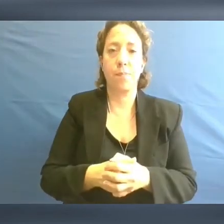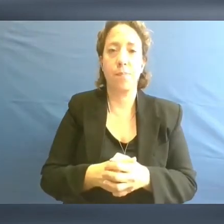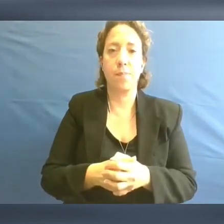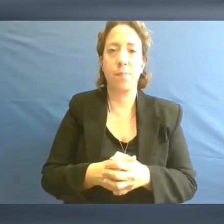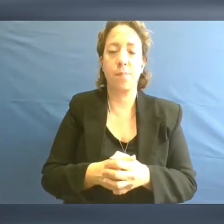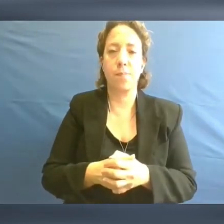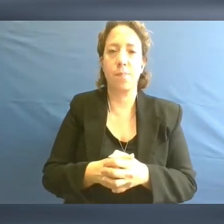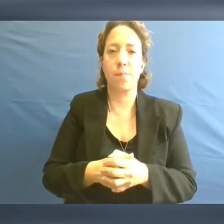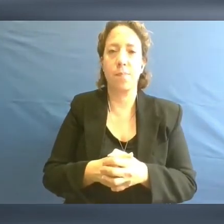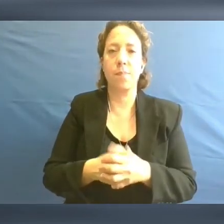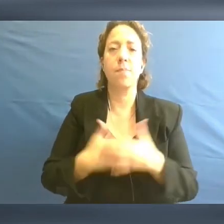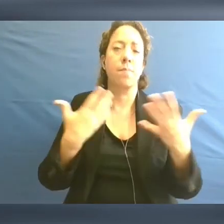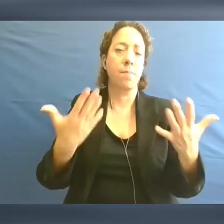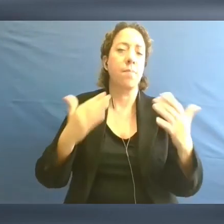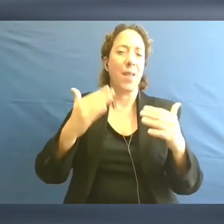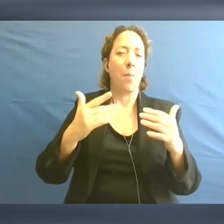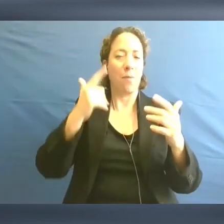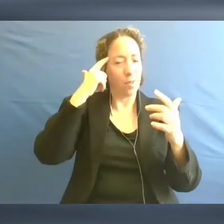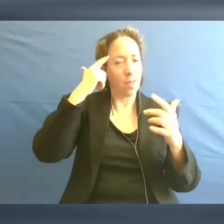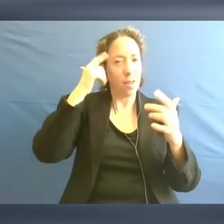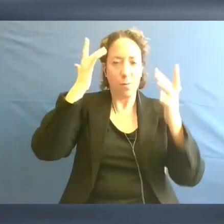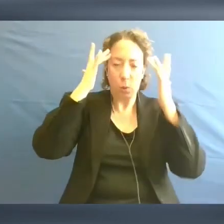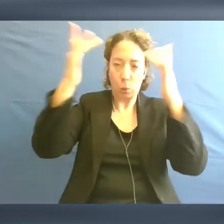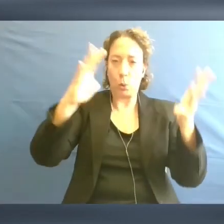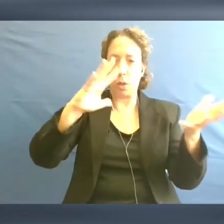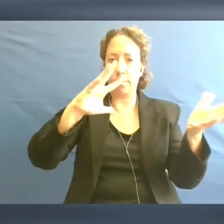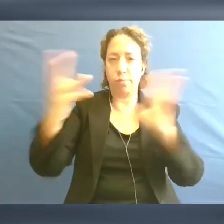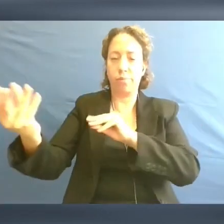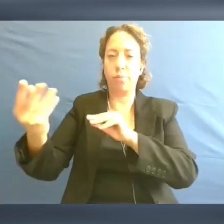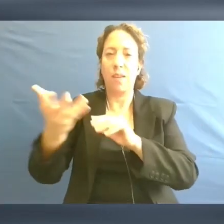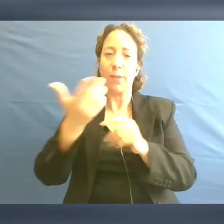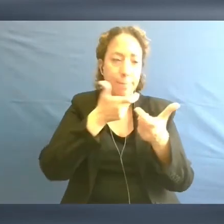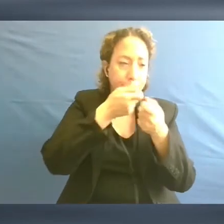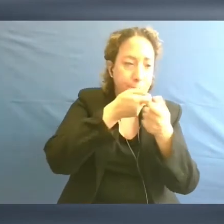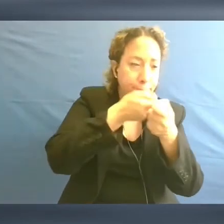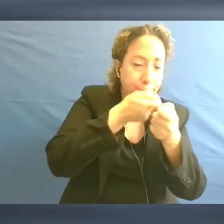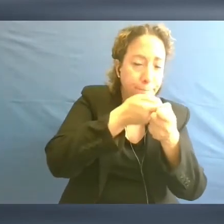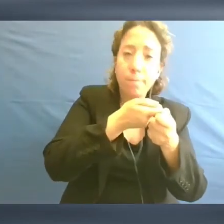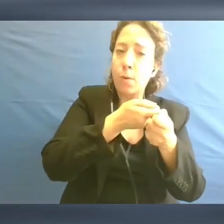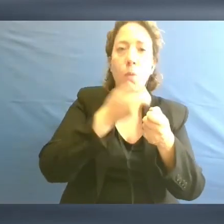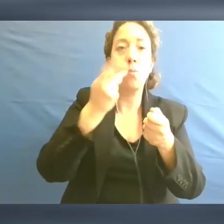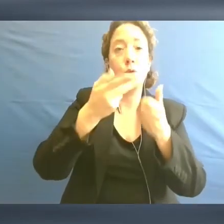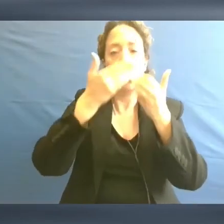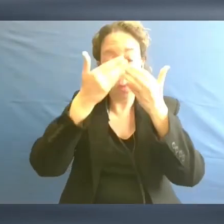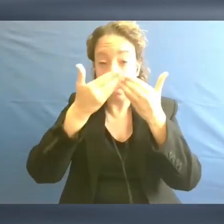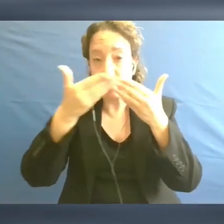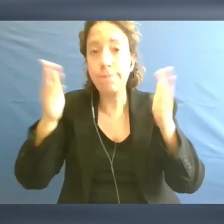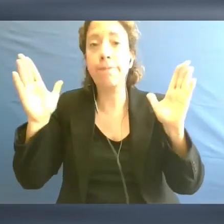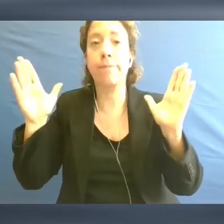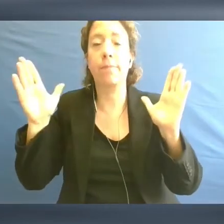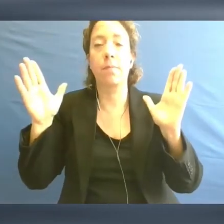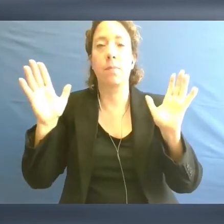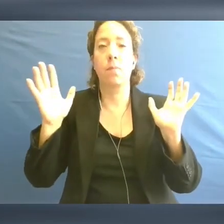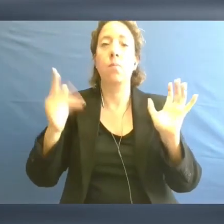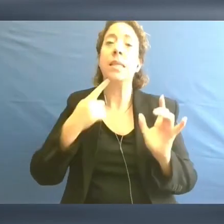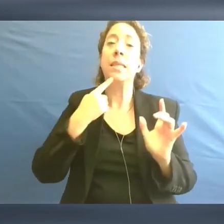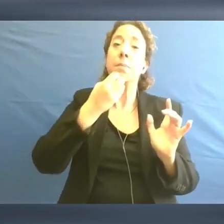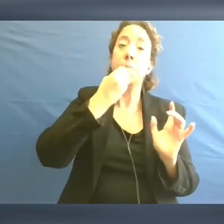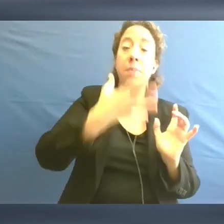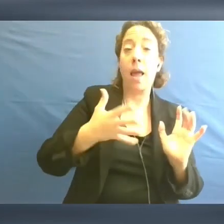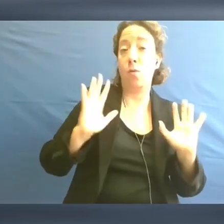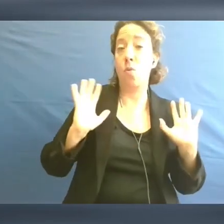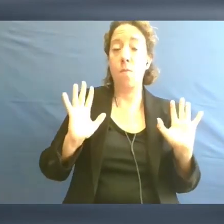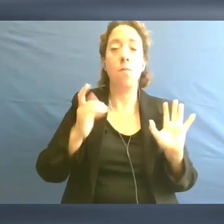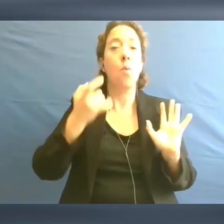Donc il y a quand même un changement de culture, on fait moins de particuliers, plus d'universels. Je n'ai pas dit que c'était bien, c'est simplement un